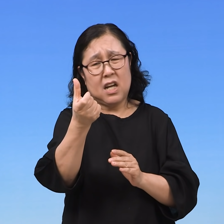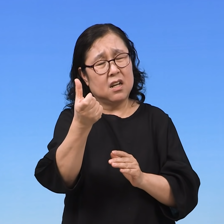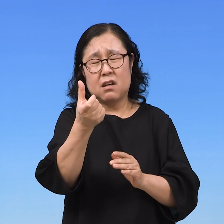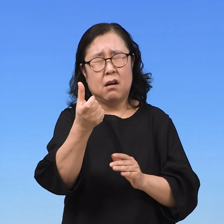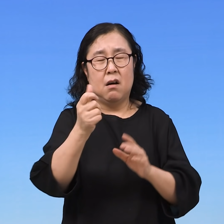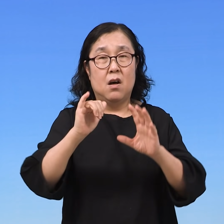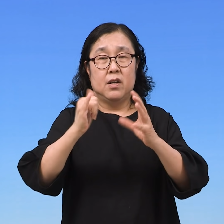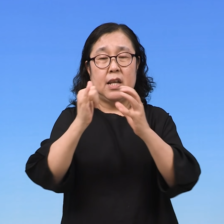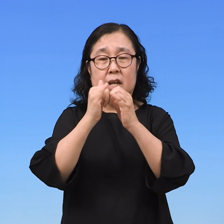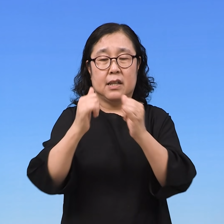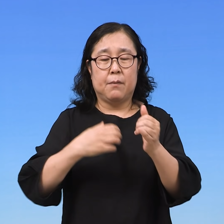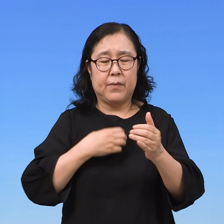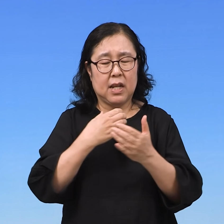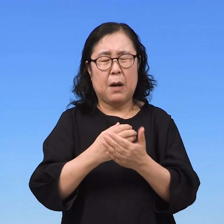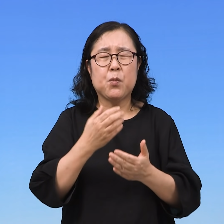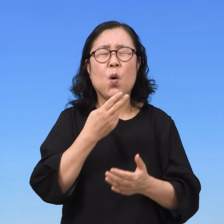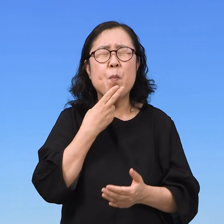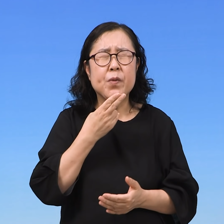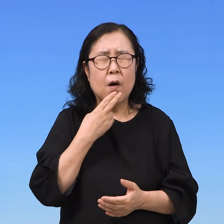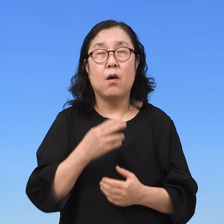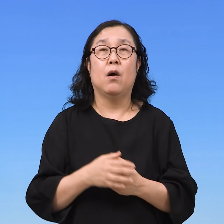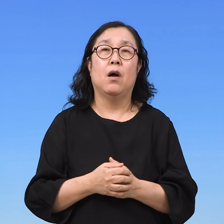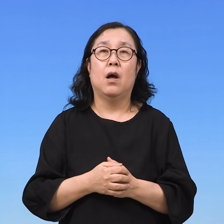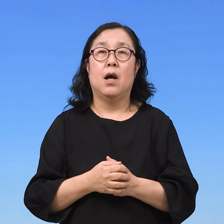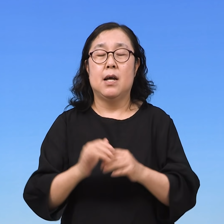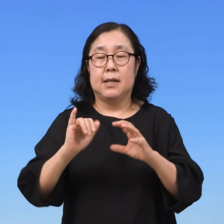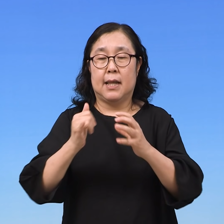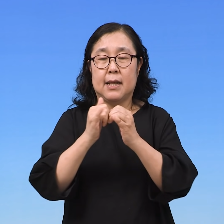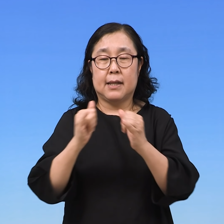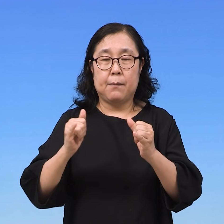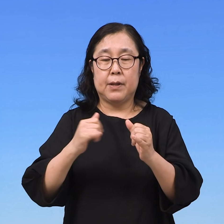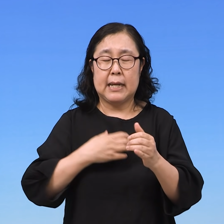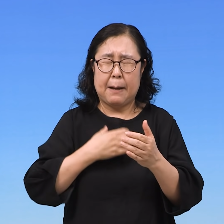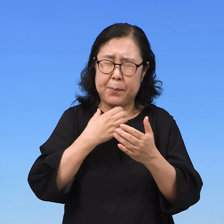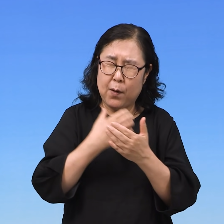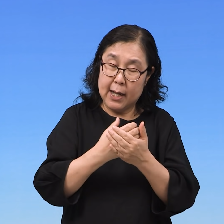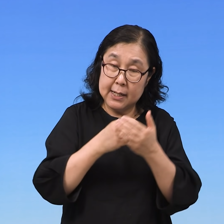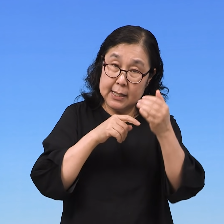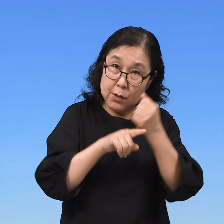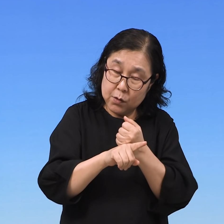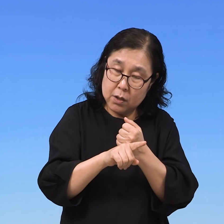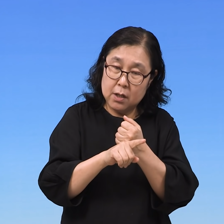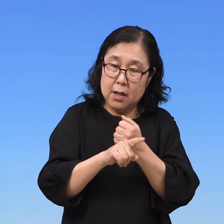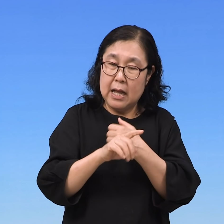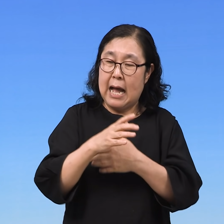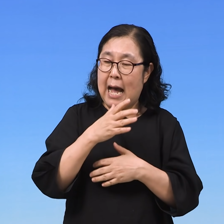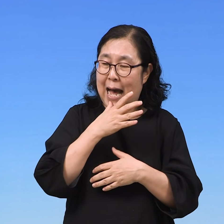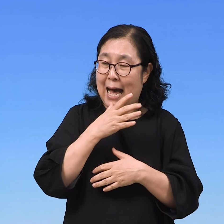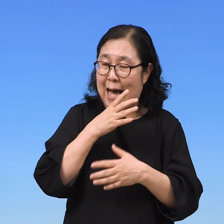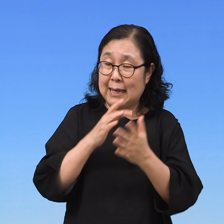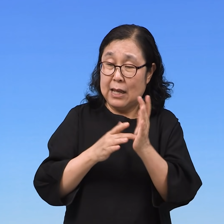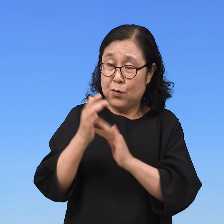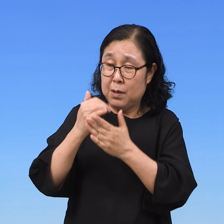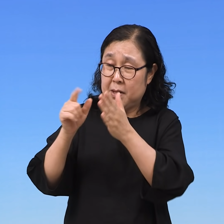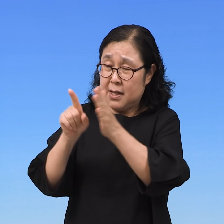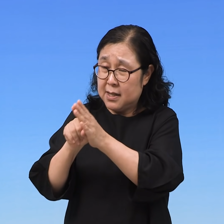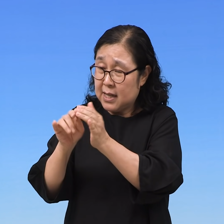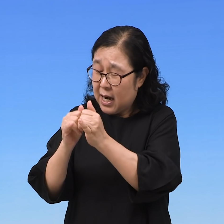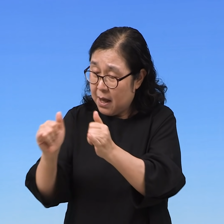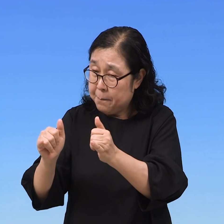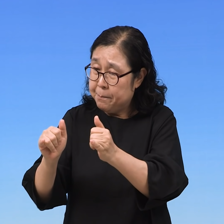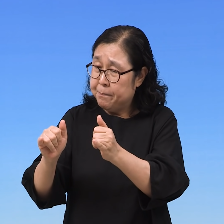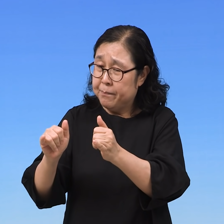이것 갖고 세상 사람들이 감동하지 않습니다. 세상 사람들이 감동하는 건 예수 믿는 사람 역시 좀 다르네, 품위가